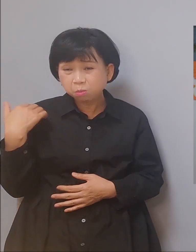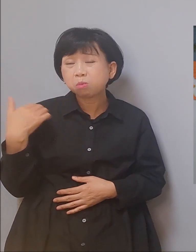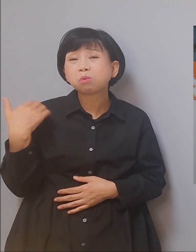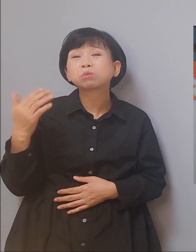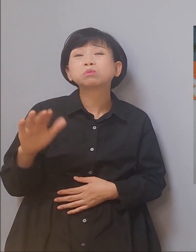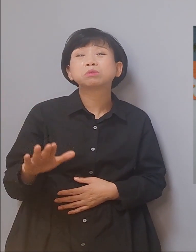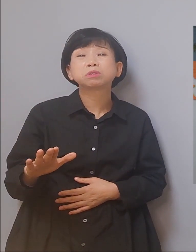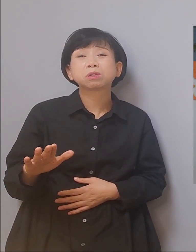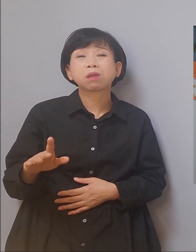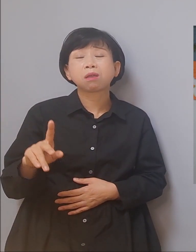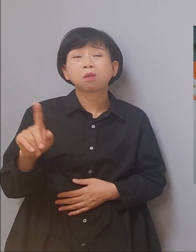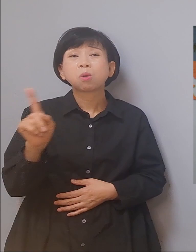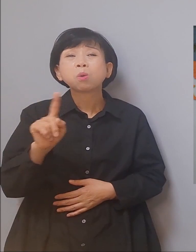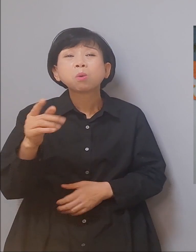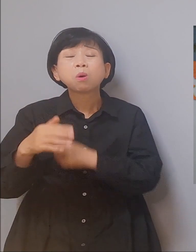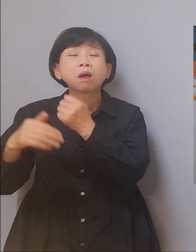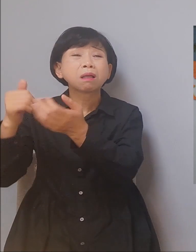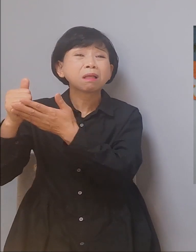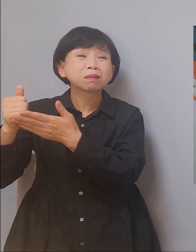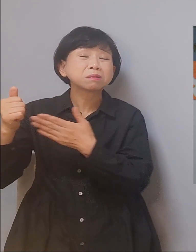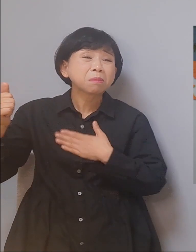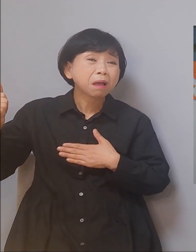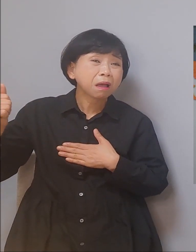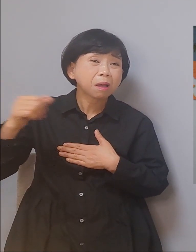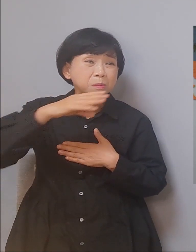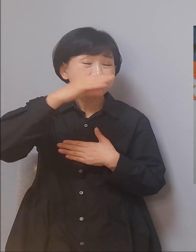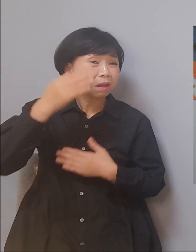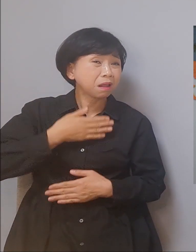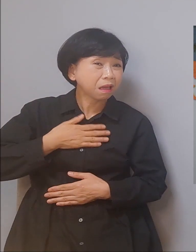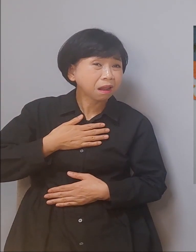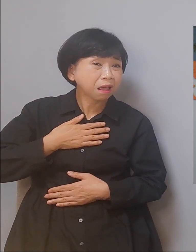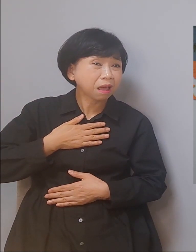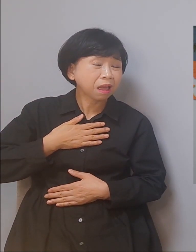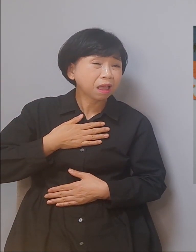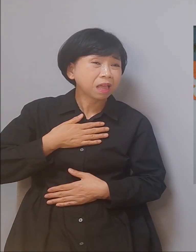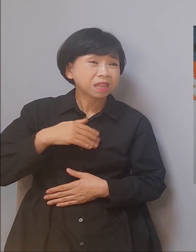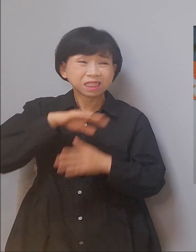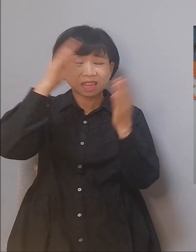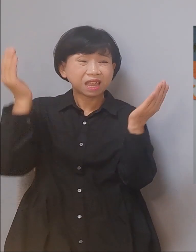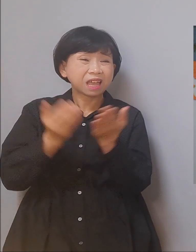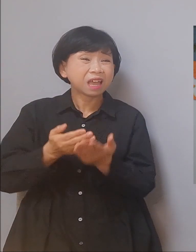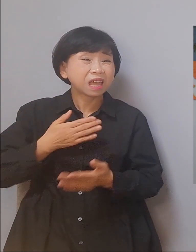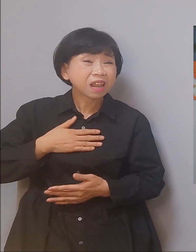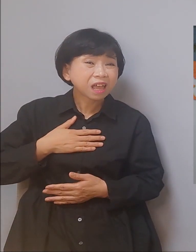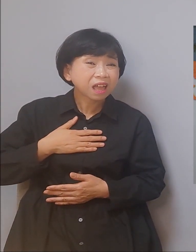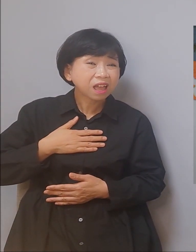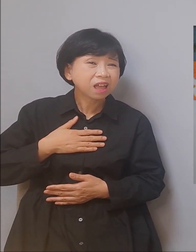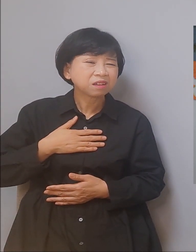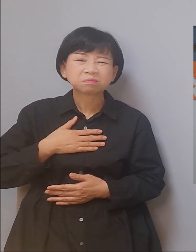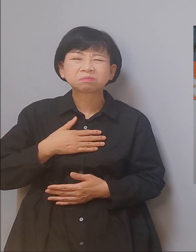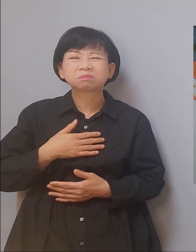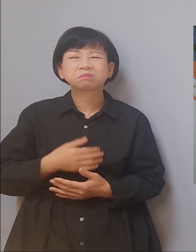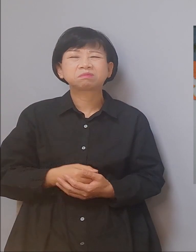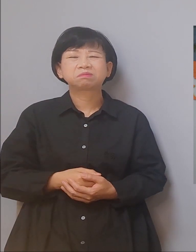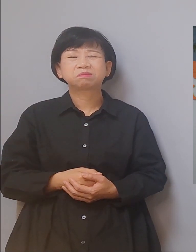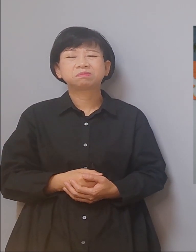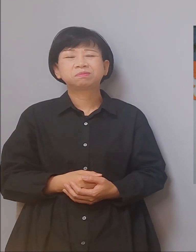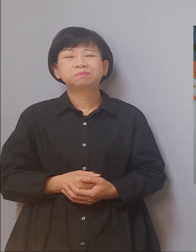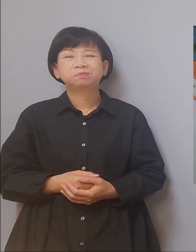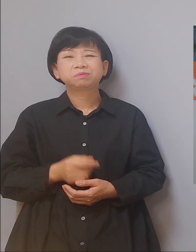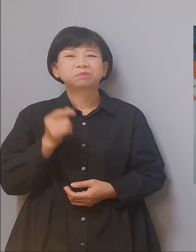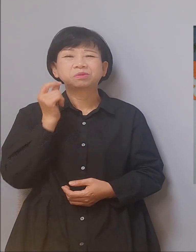못하는데 어떻게 하나님을 안다, 제대로 알고 있다라고 말할 수 있는 자가 과연 누가 있을까요?